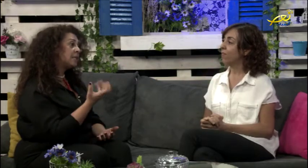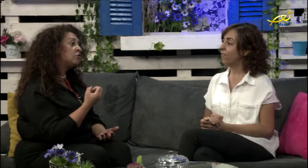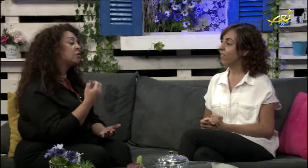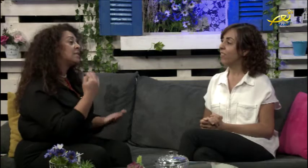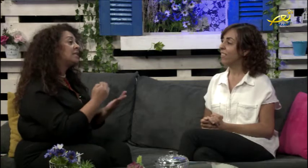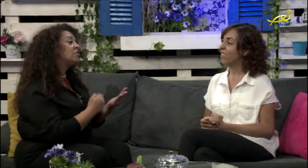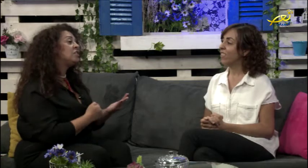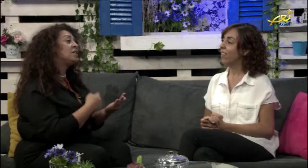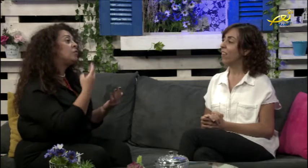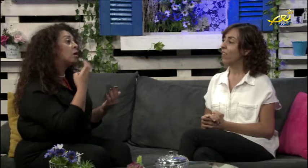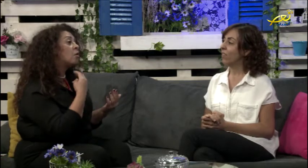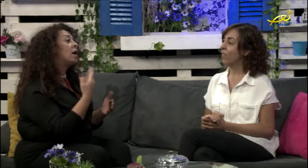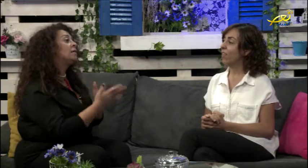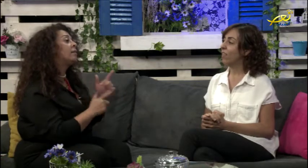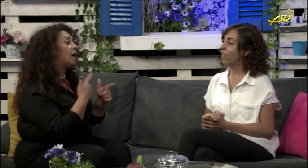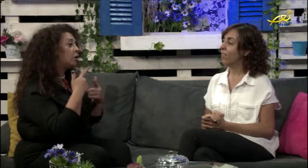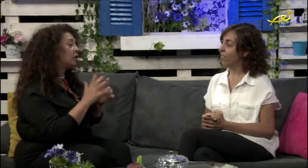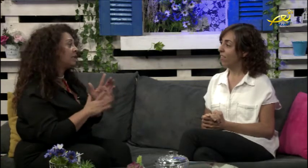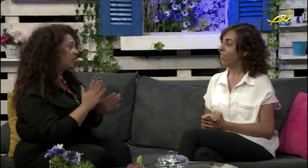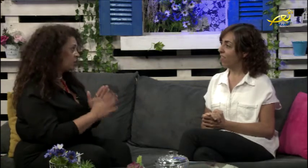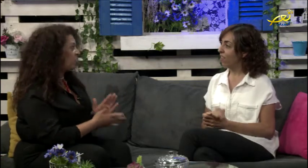يستنتجوا استراتيجيات والقواعد تبع لغة الإشارة،